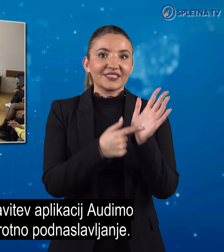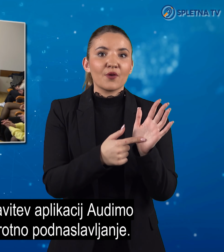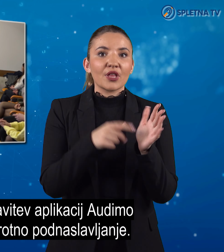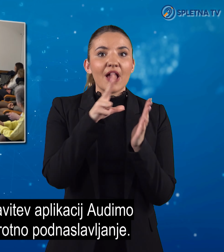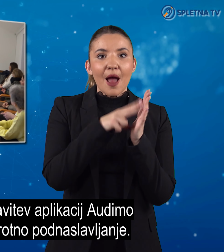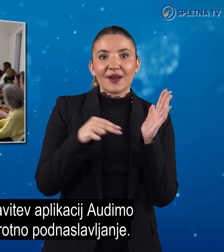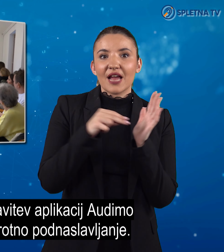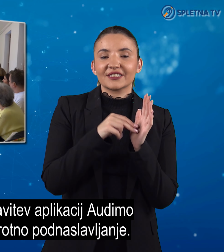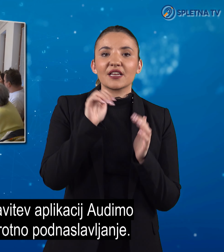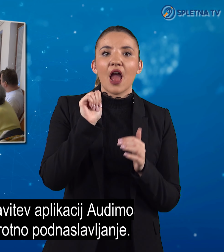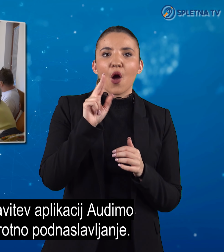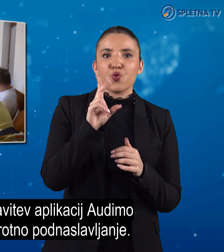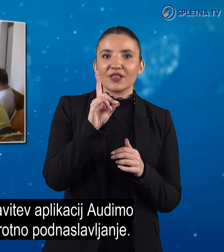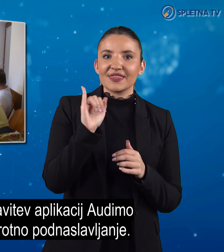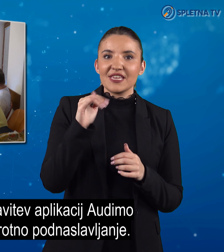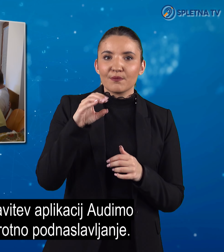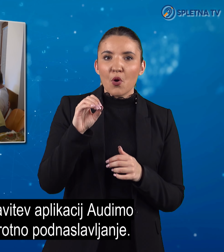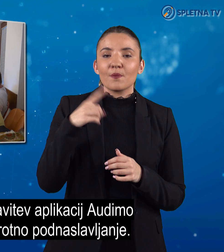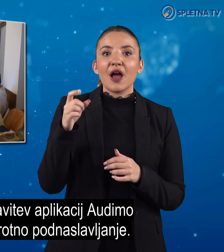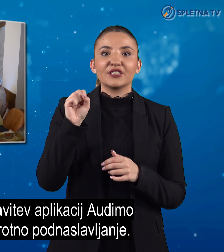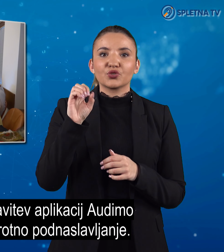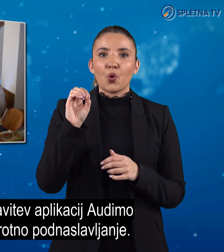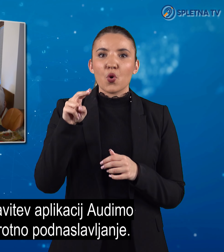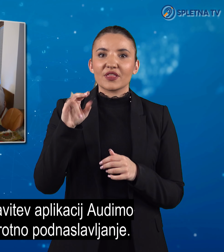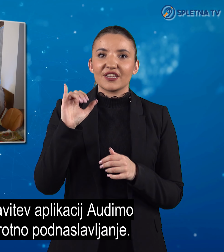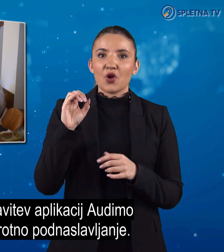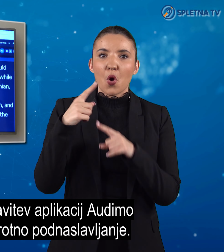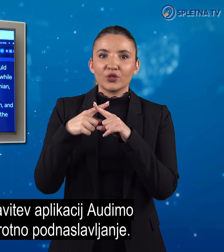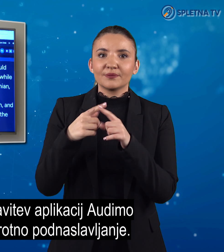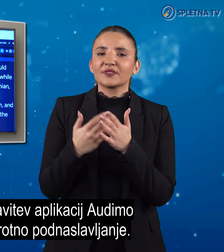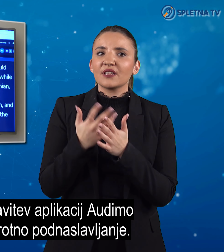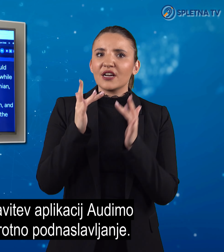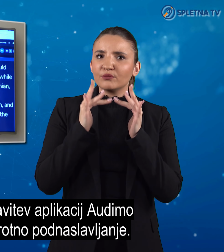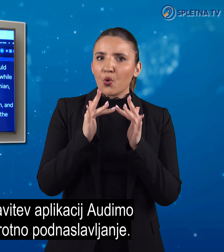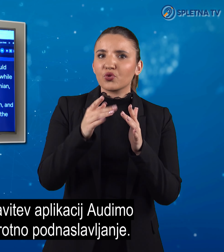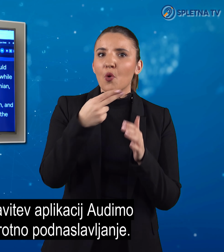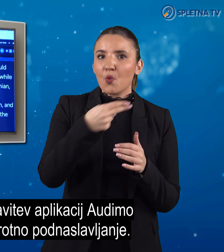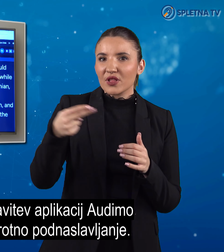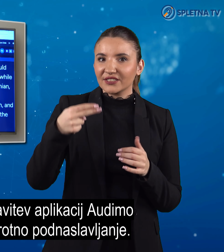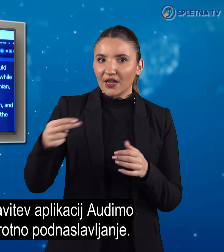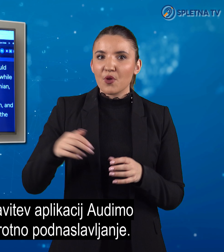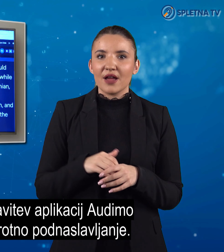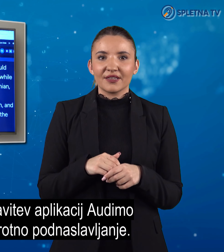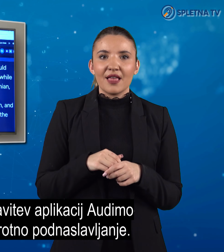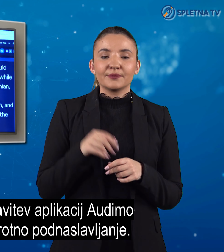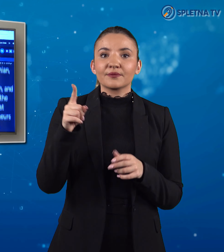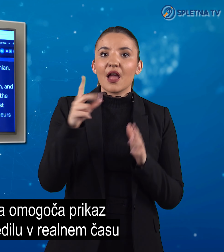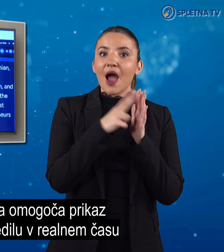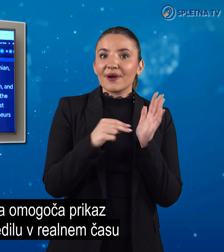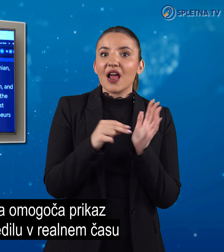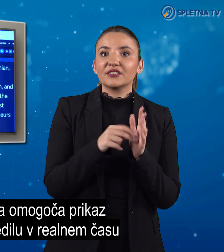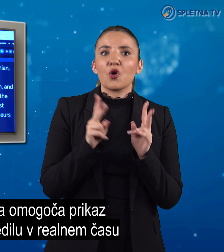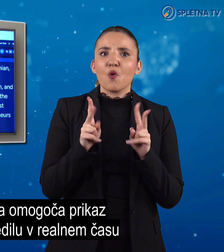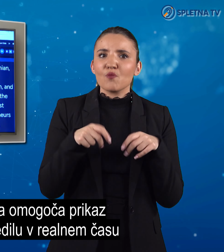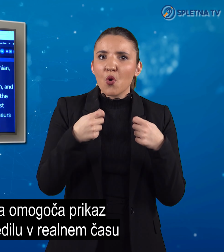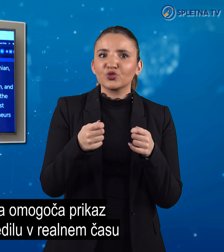potekala predstavitev aplikacij Audimo in Soniox za sprotno podnaslavljanje. Ta aplikacija omogoča